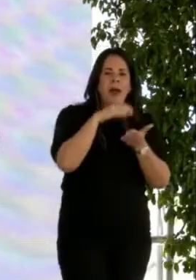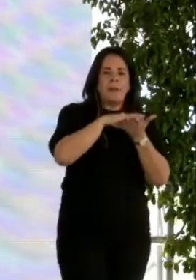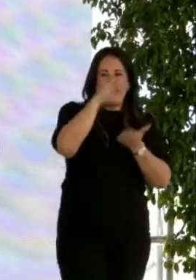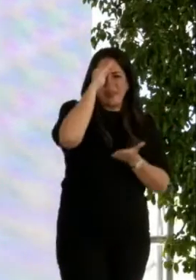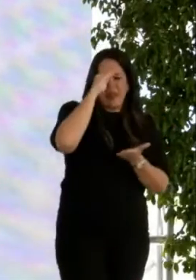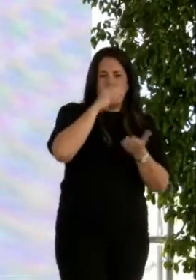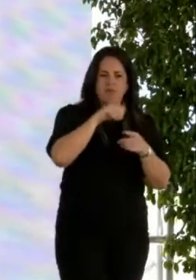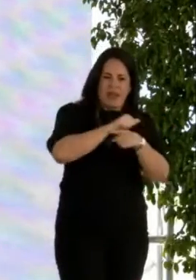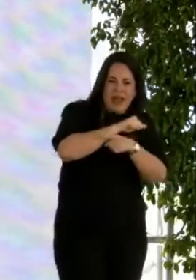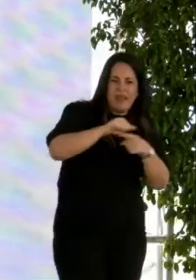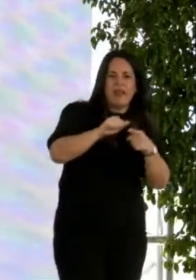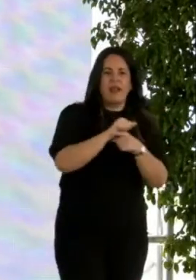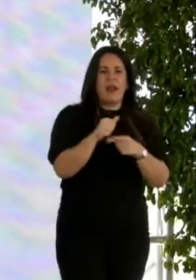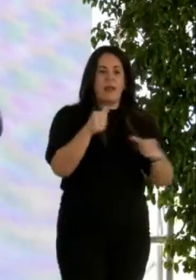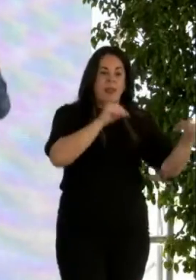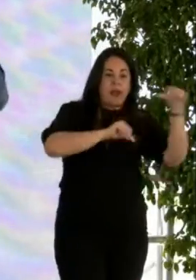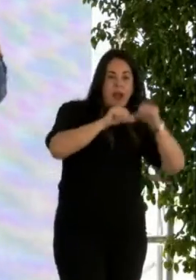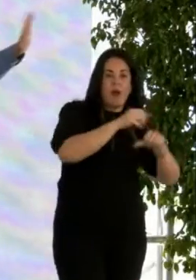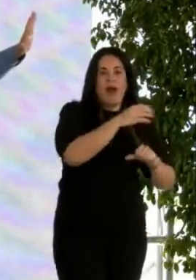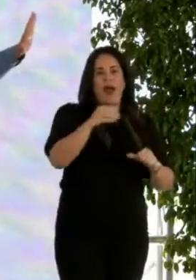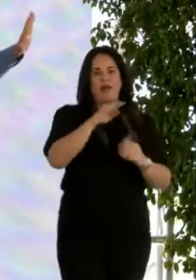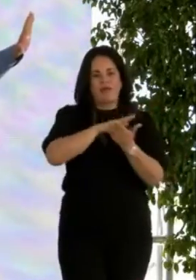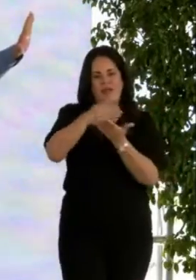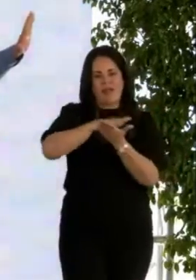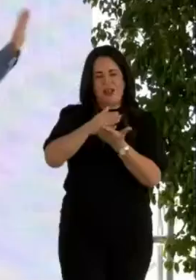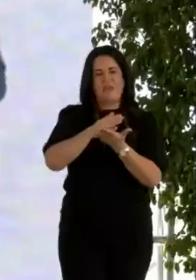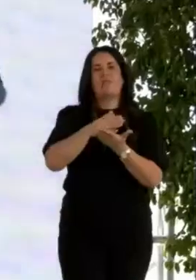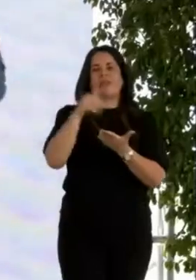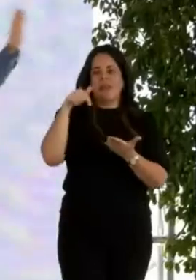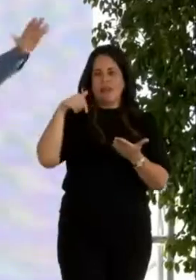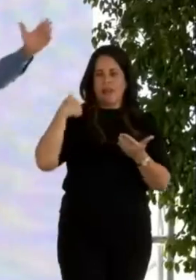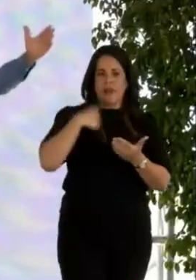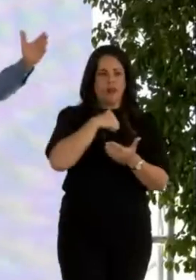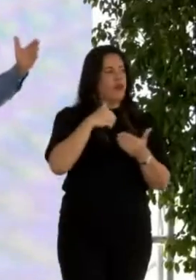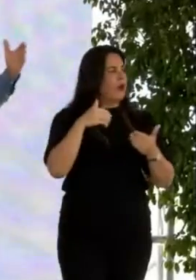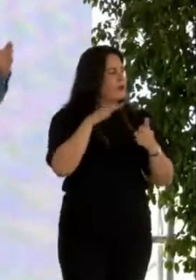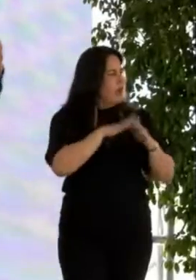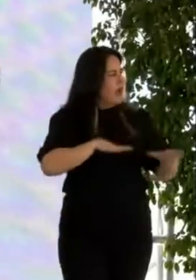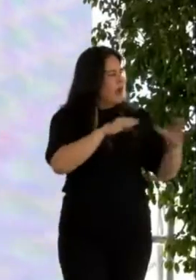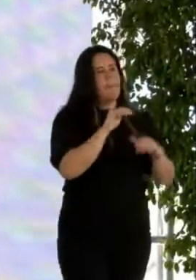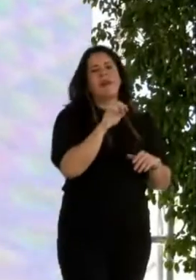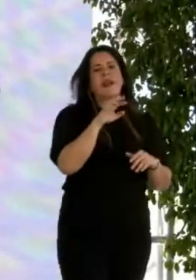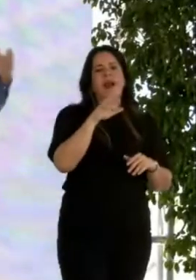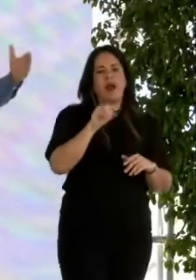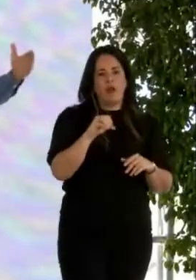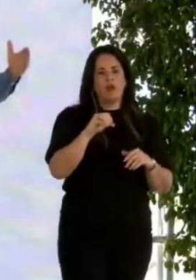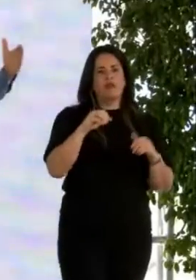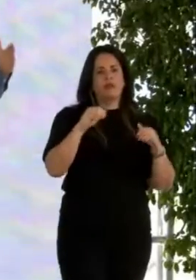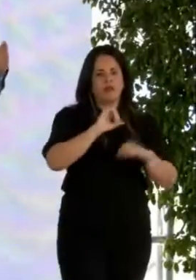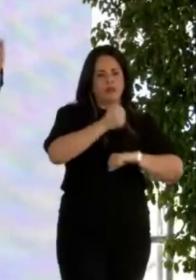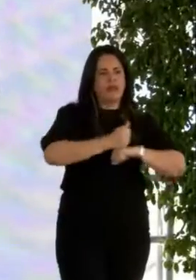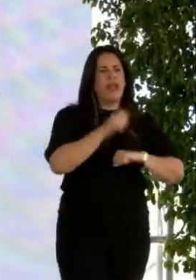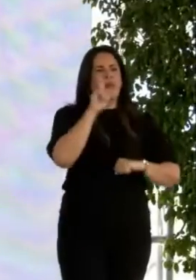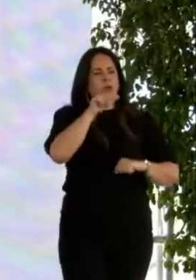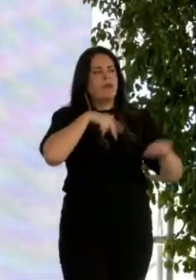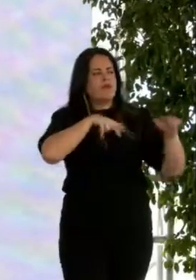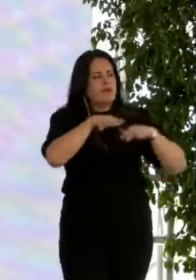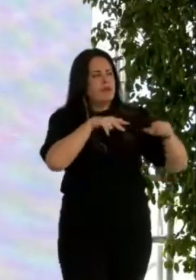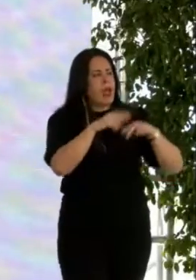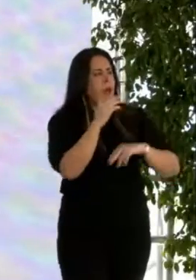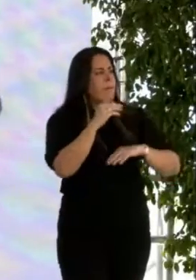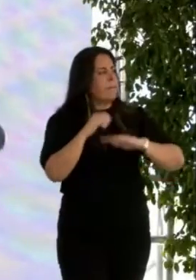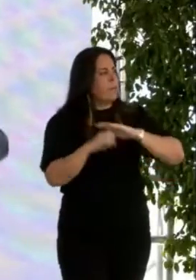a hacer un trago y algo de Puerto Rico. Y eso va a estar allá, en el mercado. Y luego ahora vamos a caminar por el puente, las